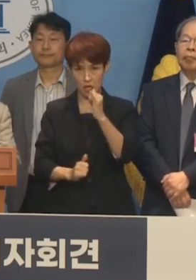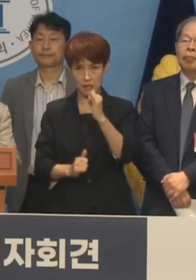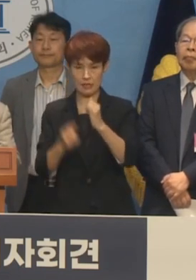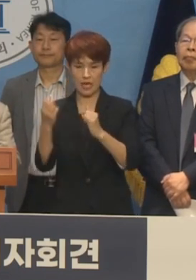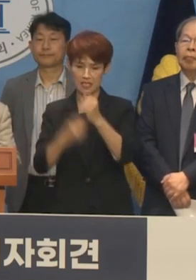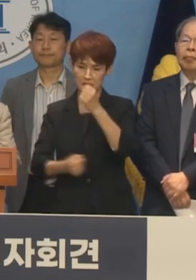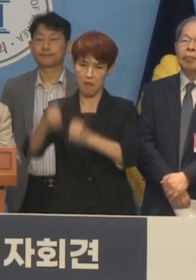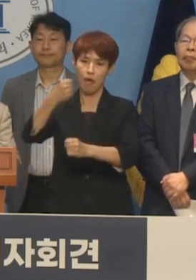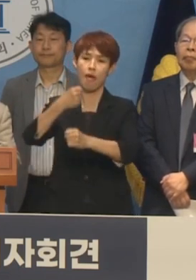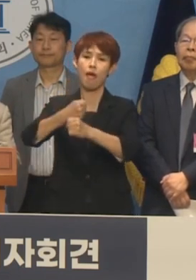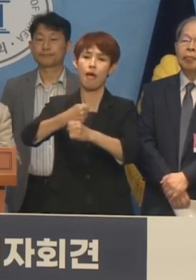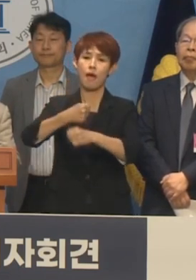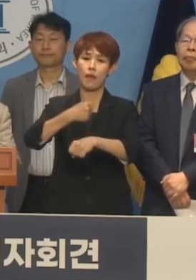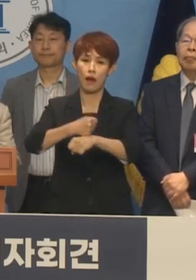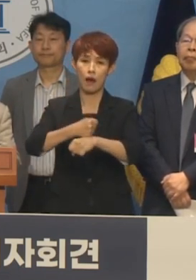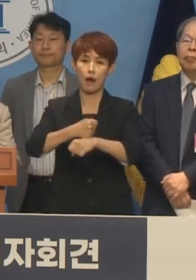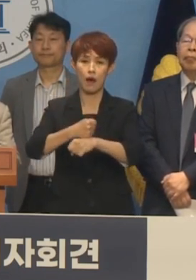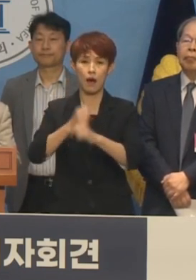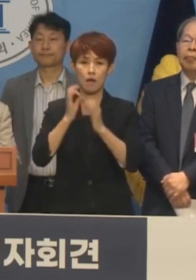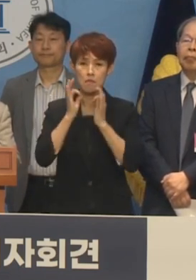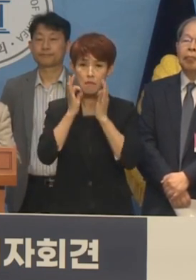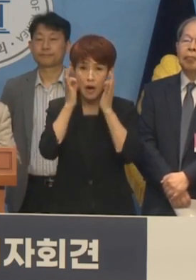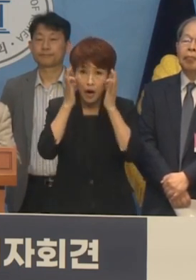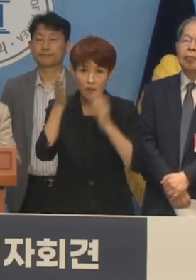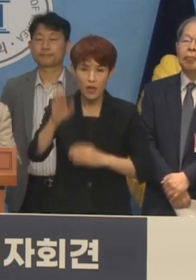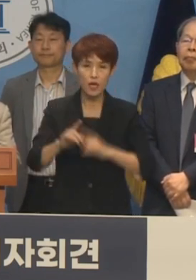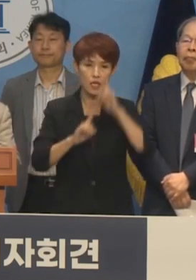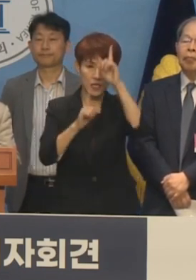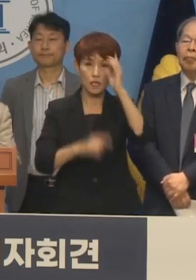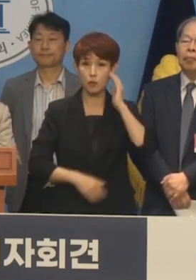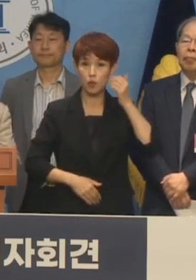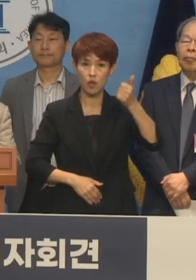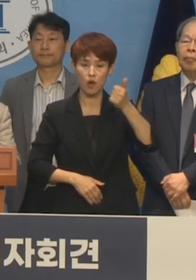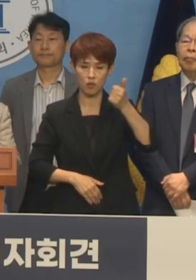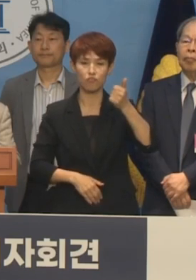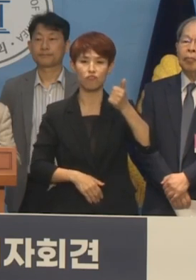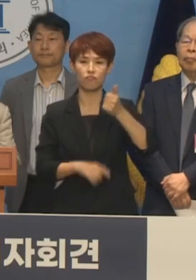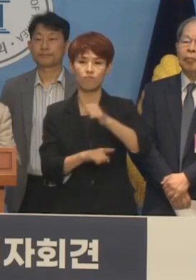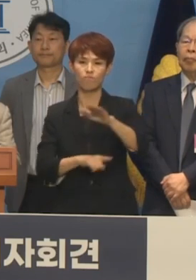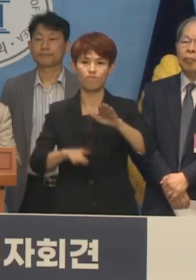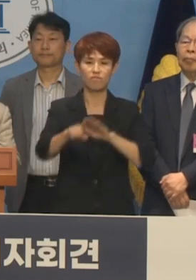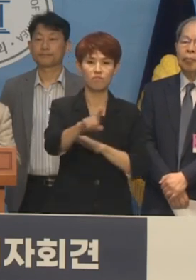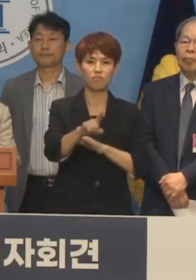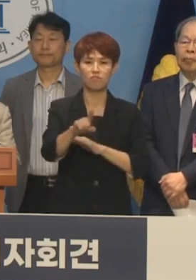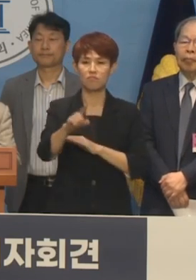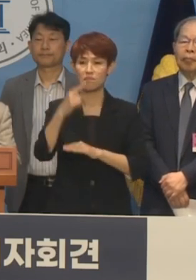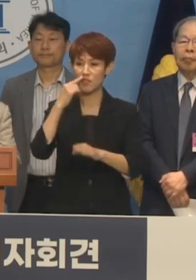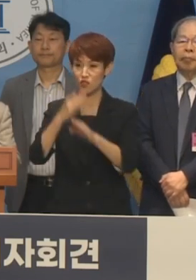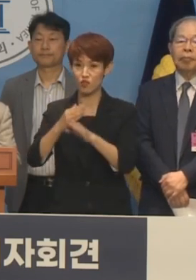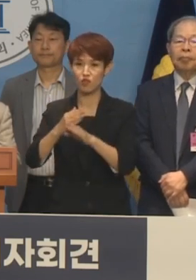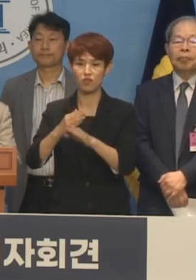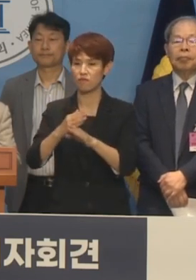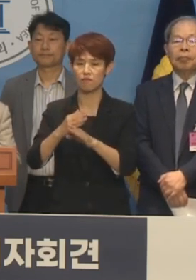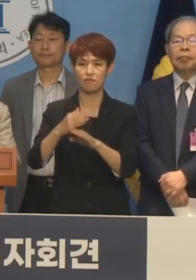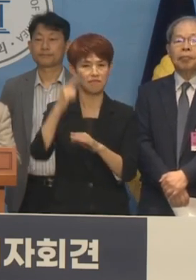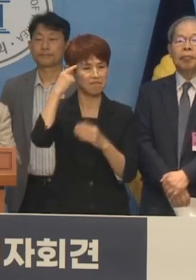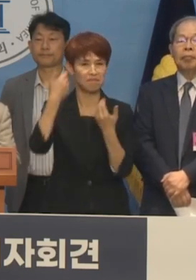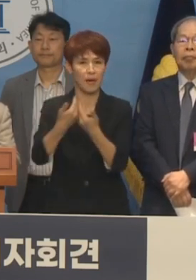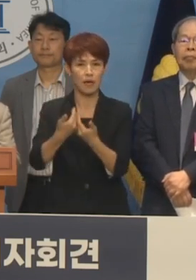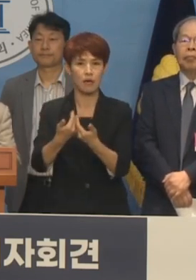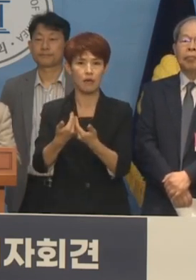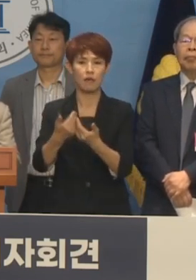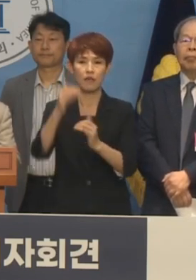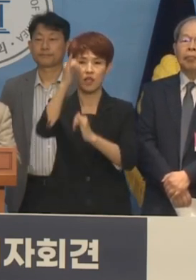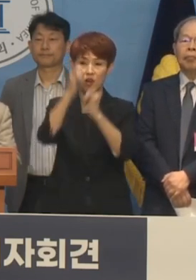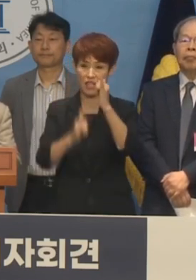그나마 발부동을 쳤는데 이승만 대통령이 앞장서서 반민특위를 해산시키고 역사 정의를 짓밟아